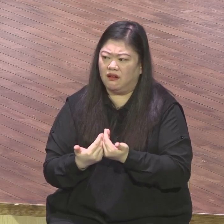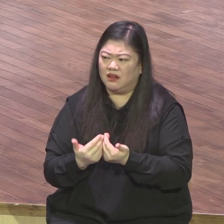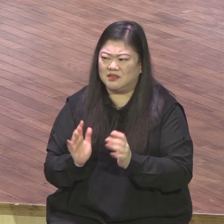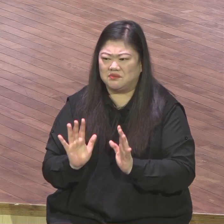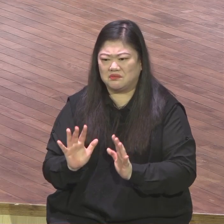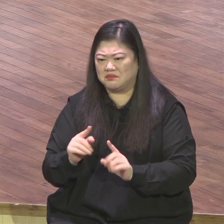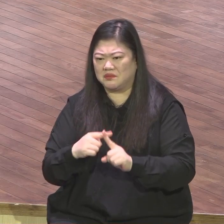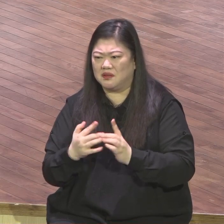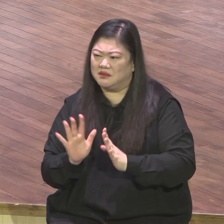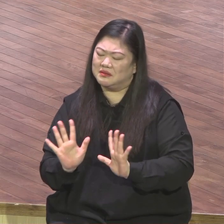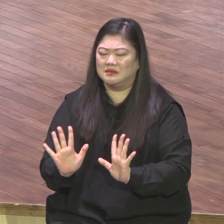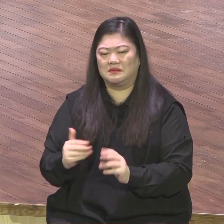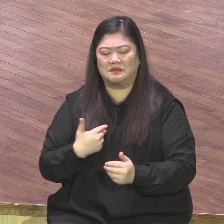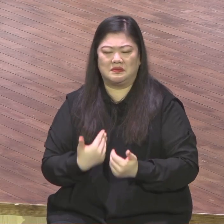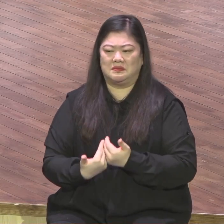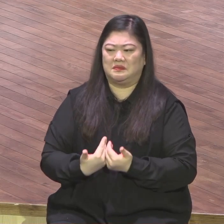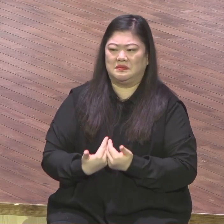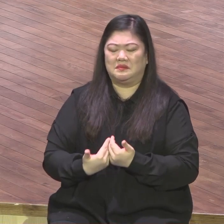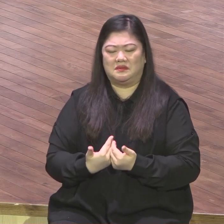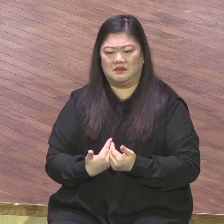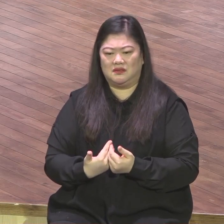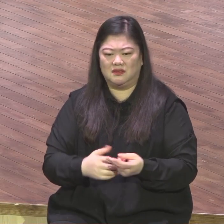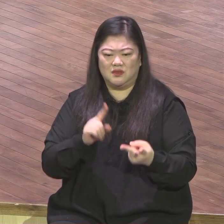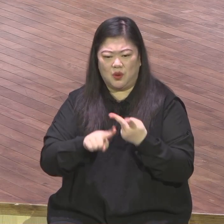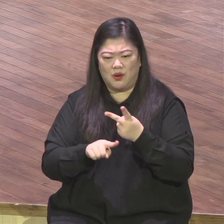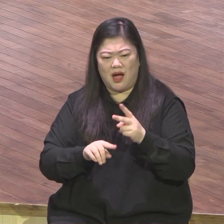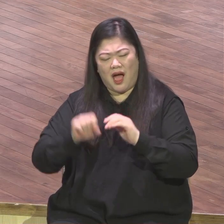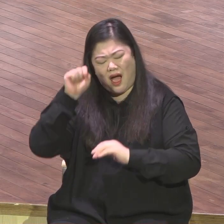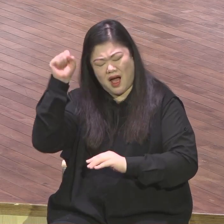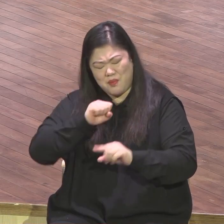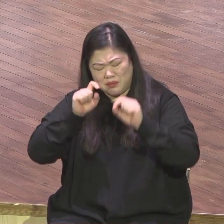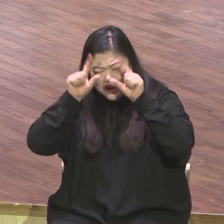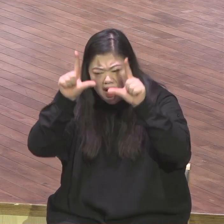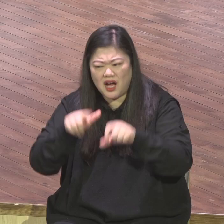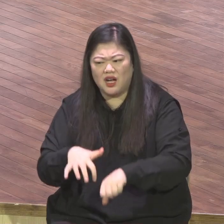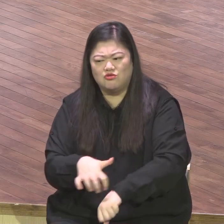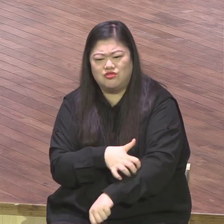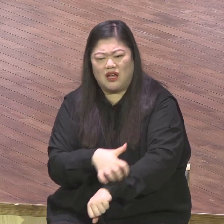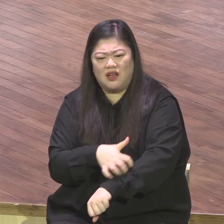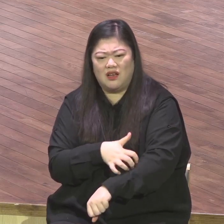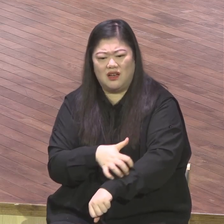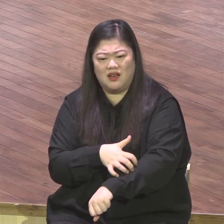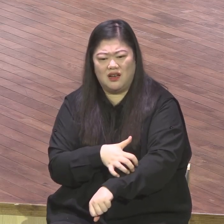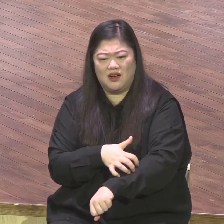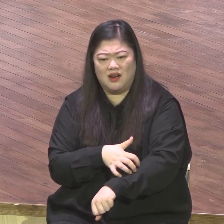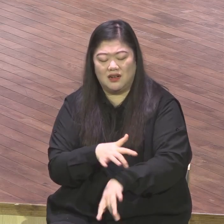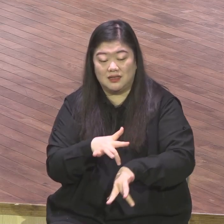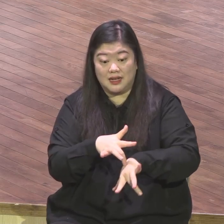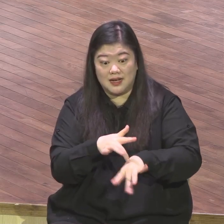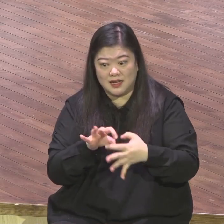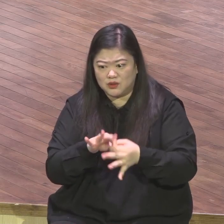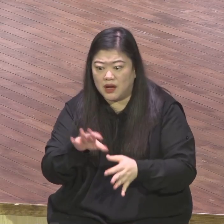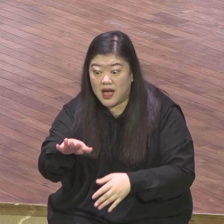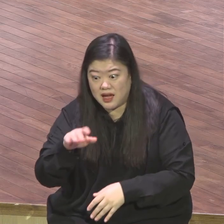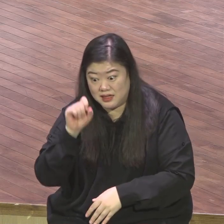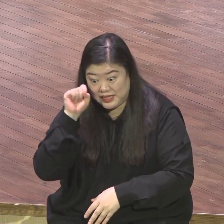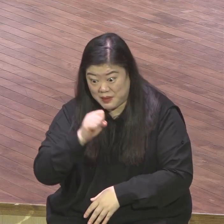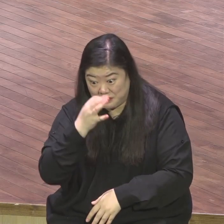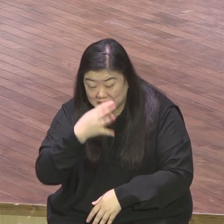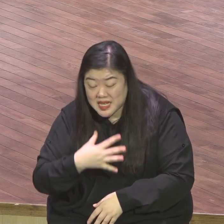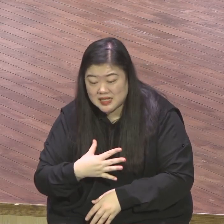되는데 교회 가기도 뭔데 뭐 귀찮은데 여러 가지 사단이 심어져 갖고 완전히 그냥 한 영혼